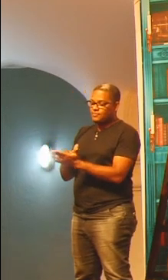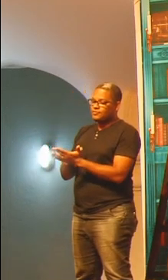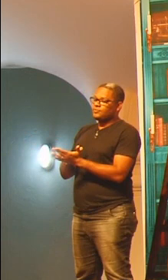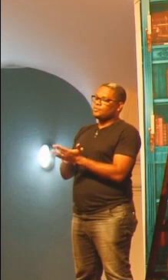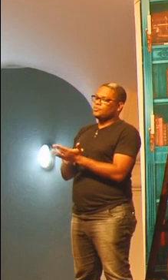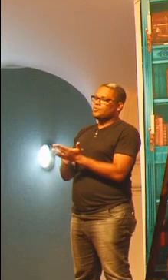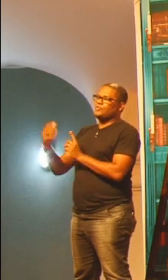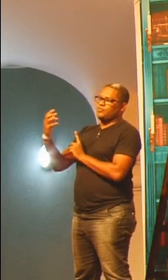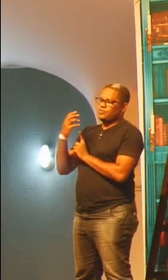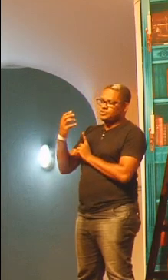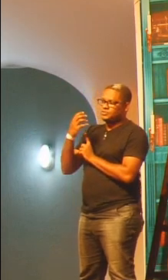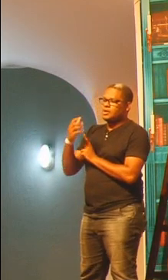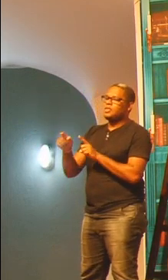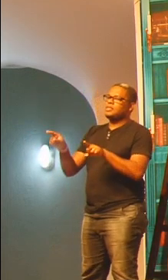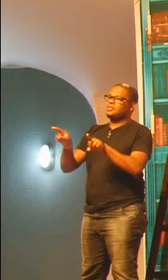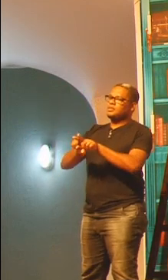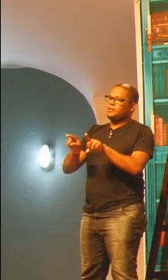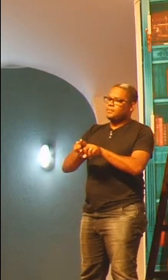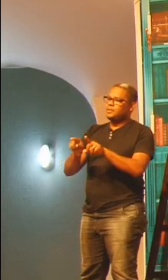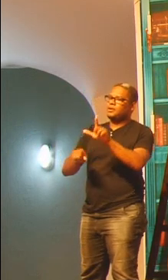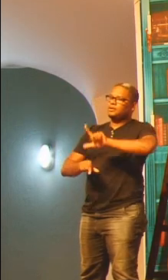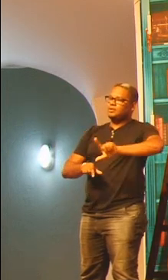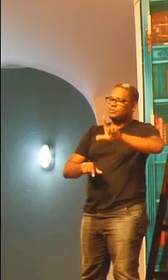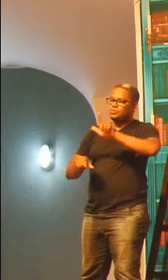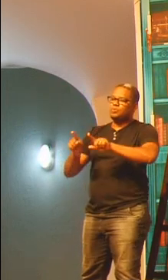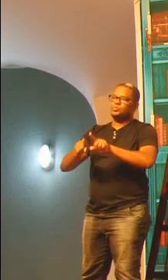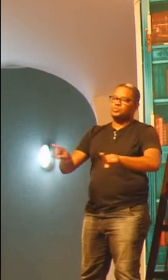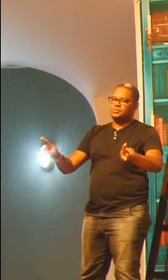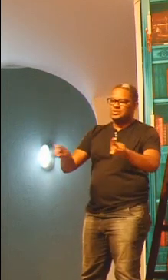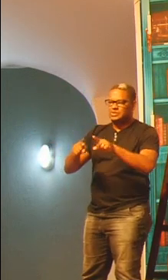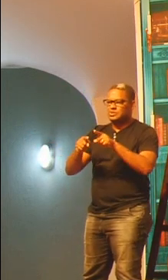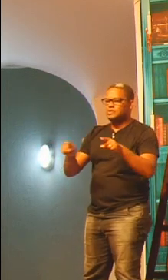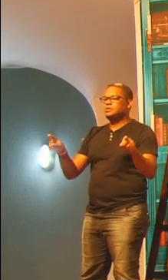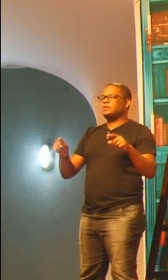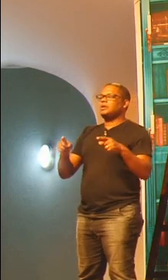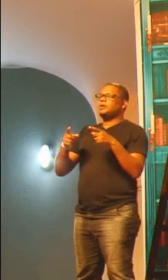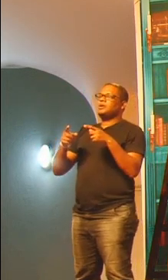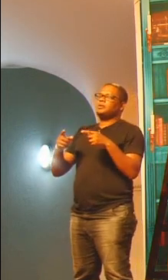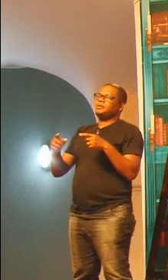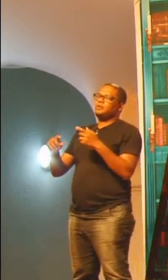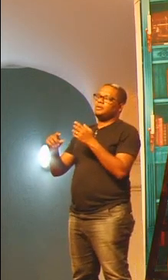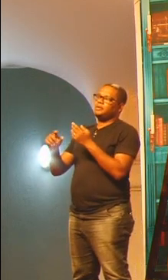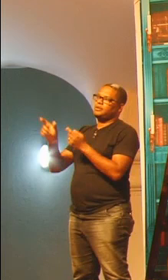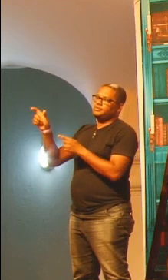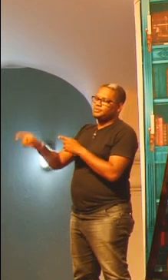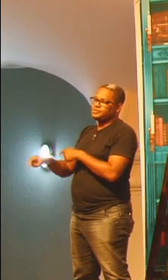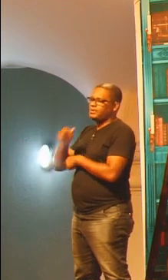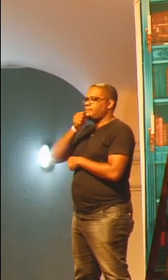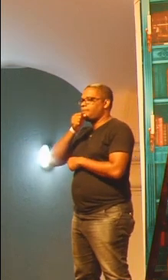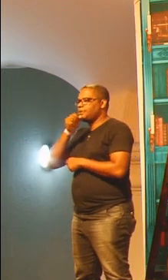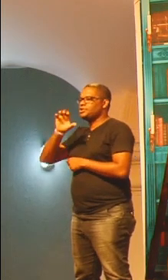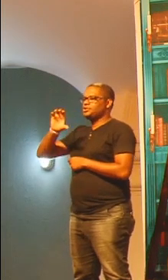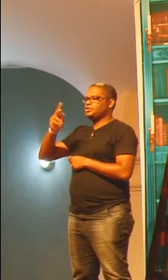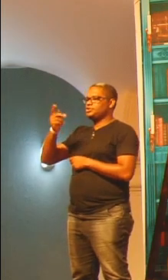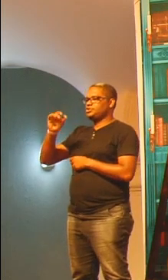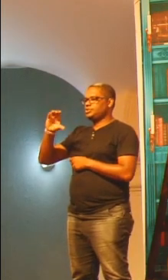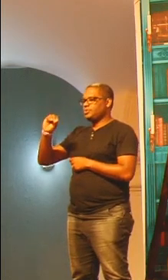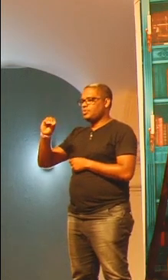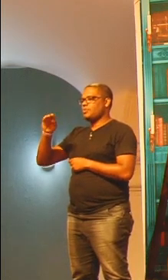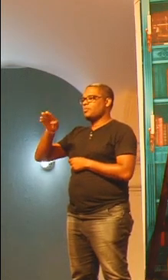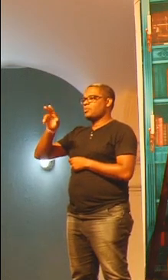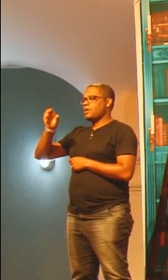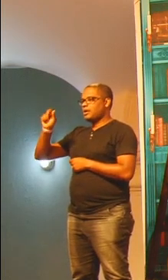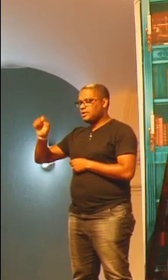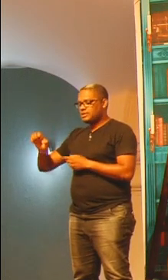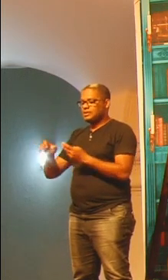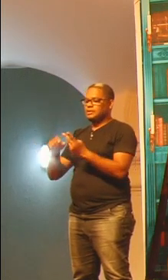me influenciou, assim como a literatura da música. As letras de Chico Buarque, do Caetano Veloso, do Gil.